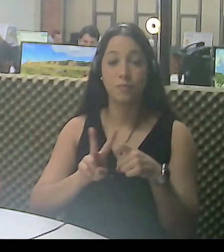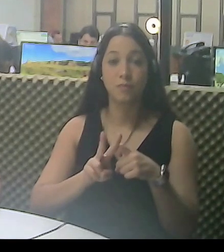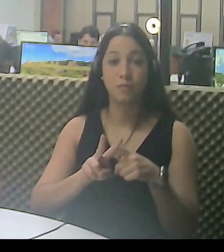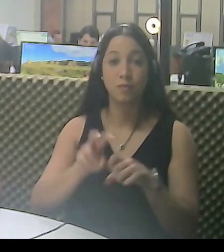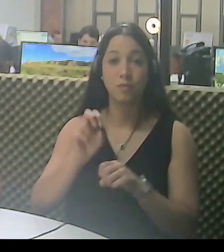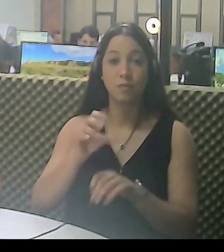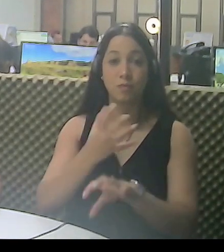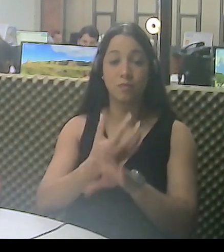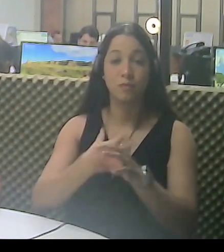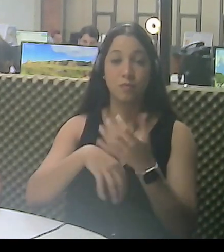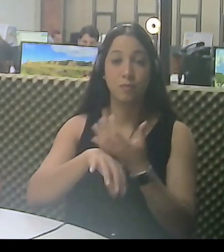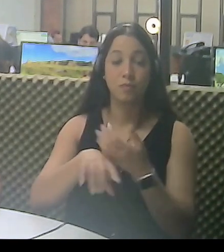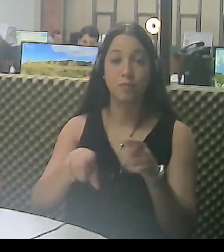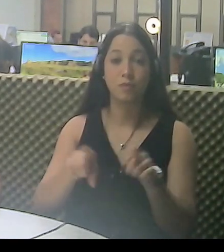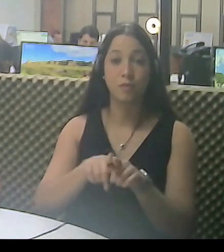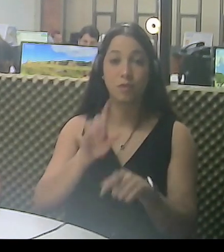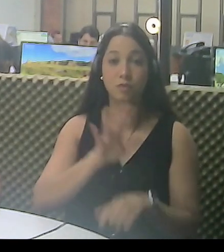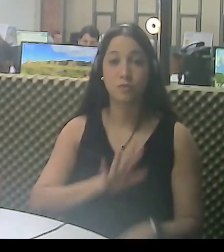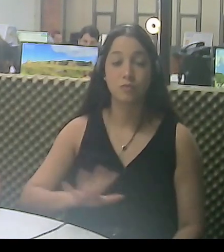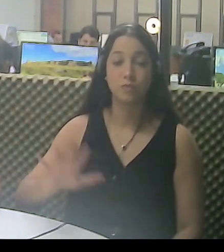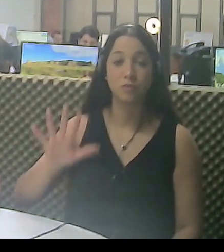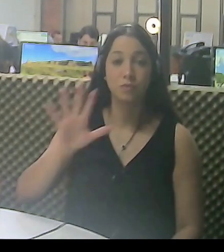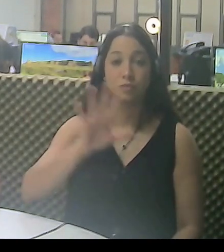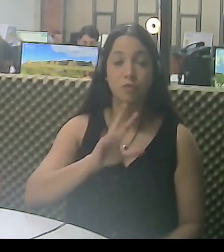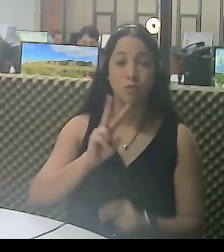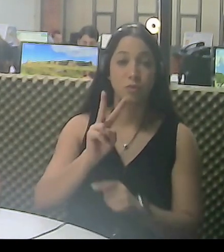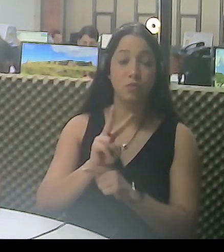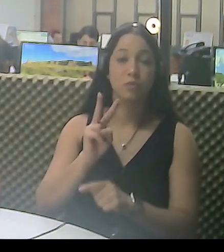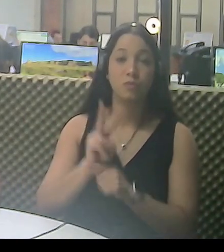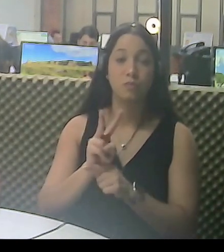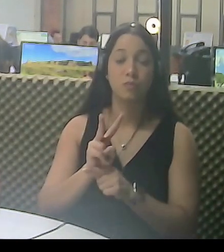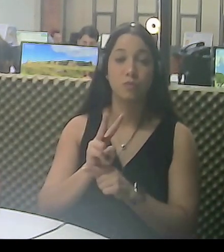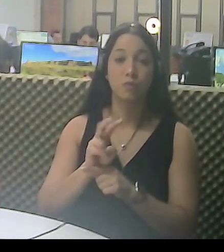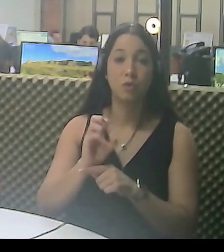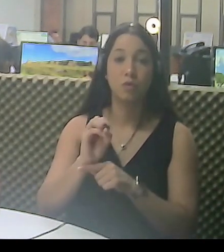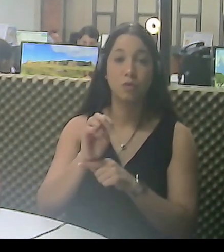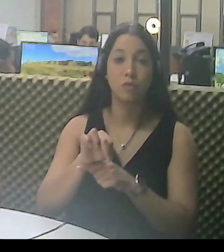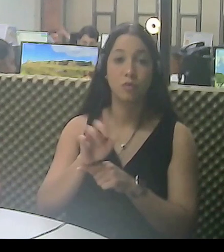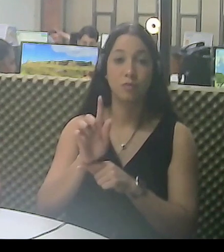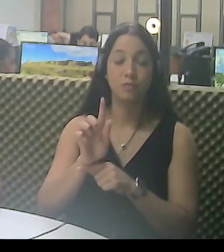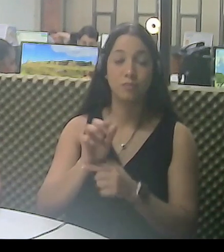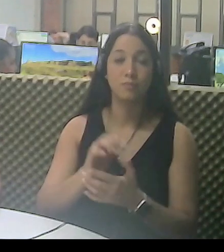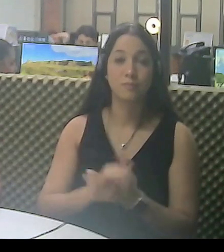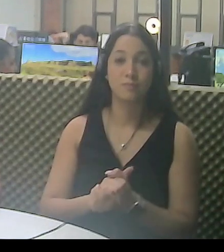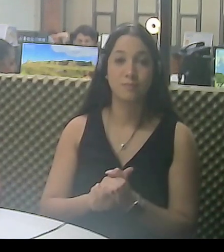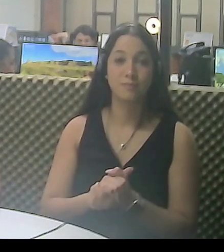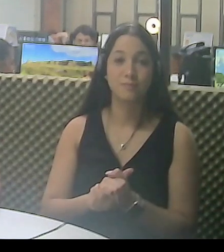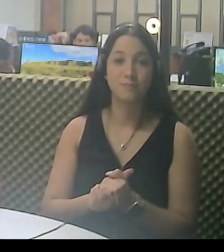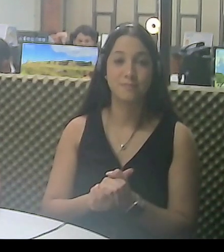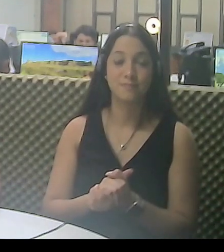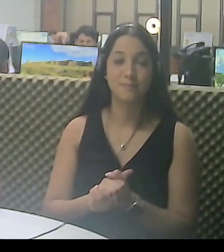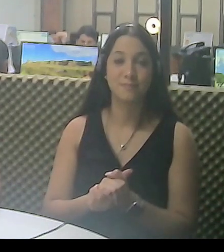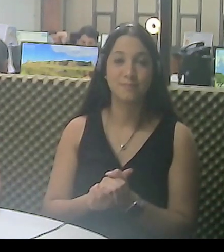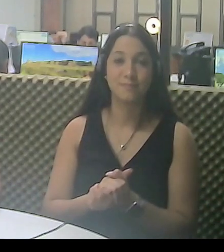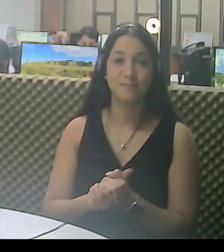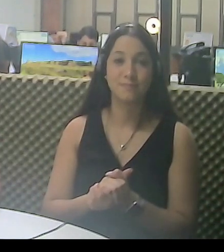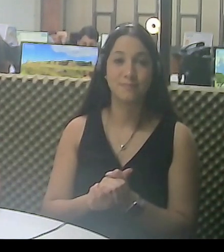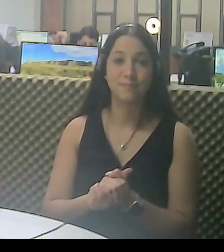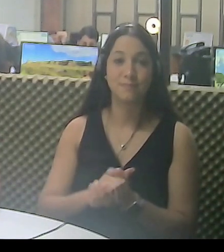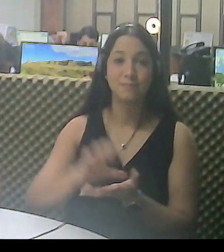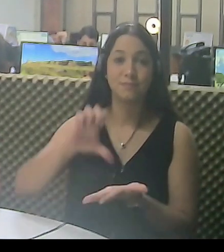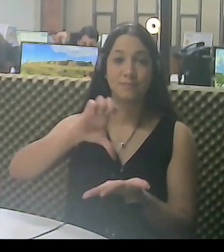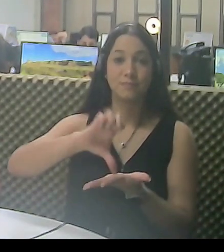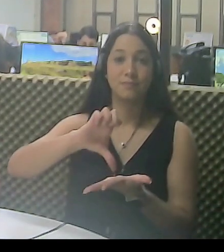educação ambiental e tratamento geral feito por cuidadores e organizações não governamentais.